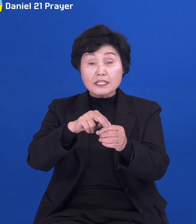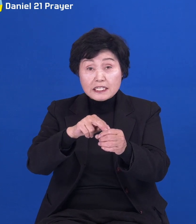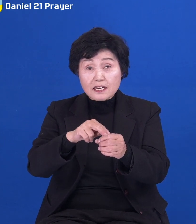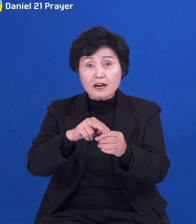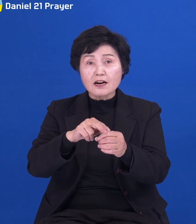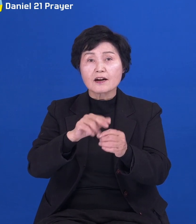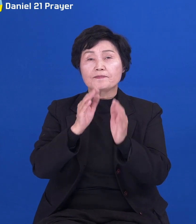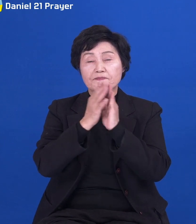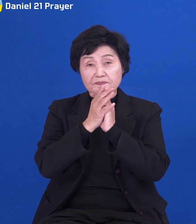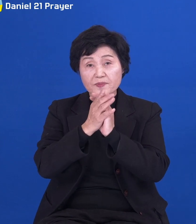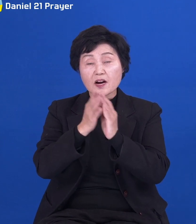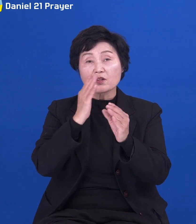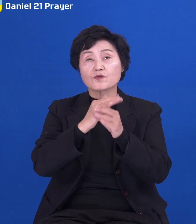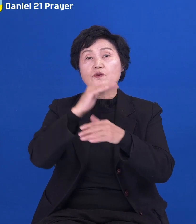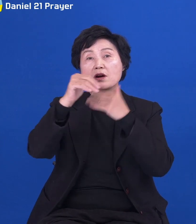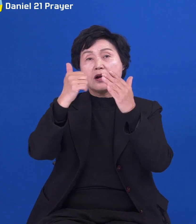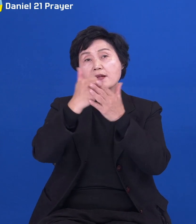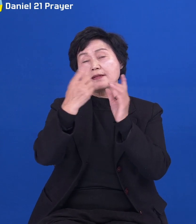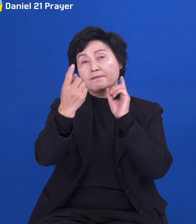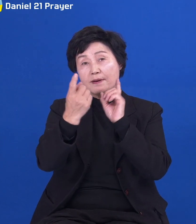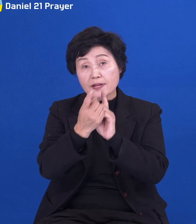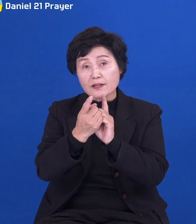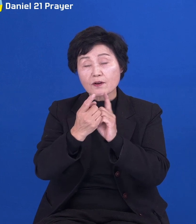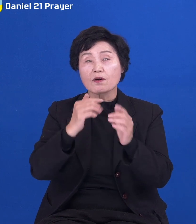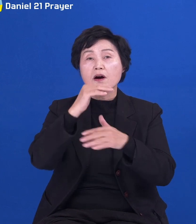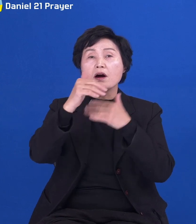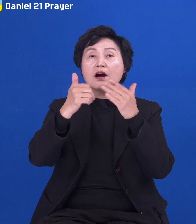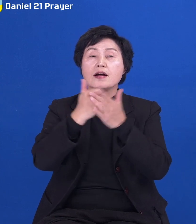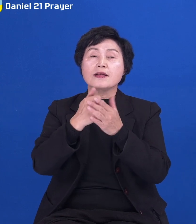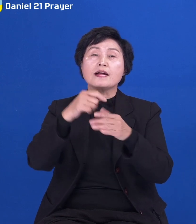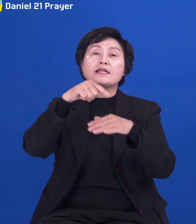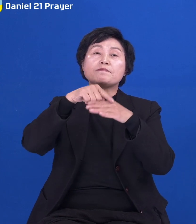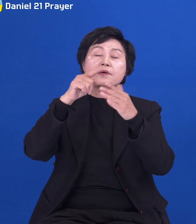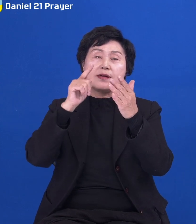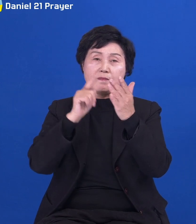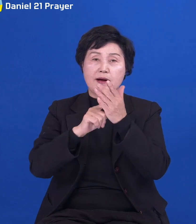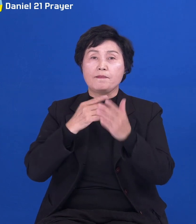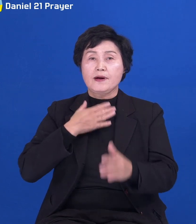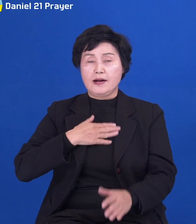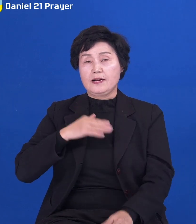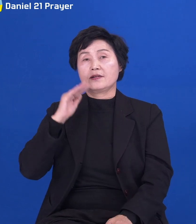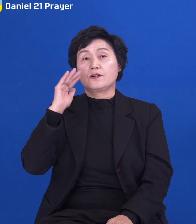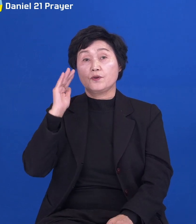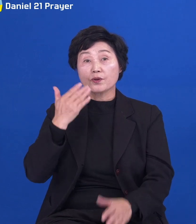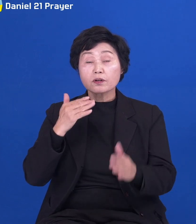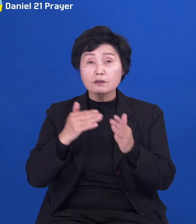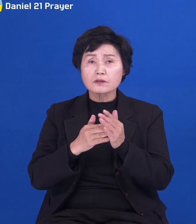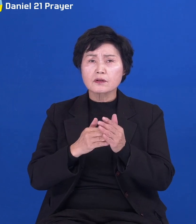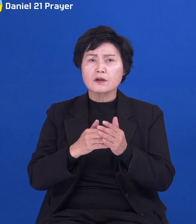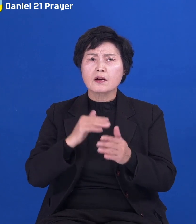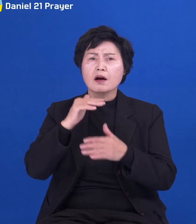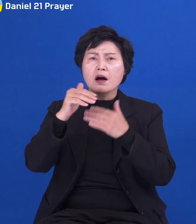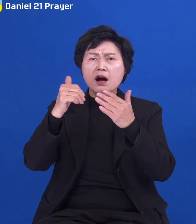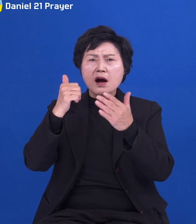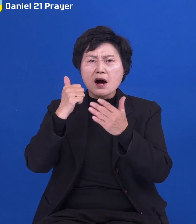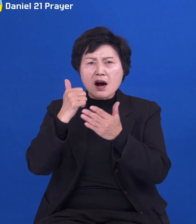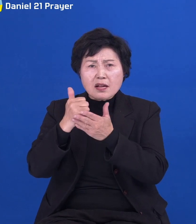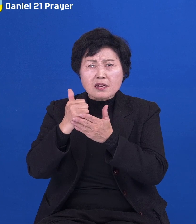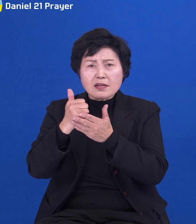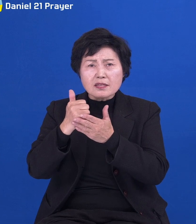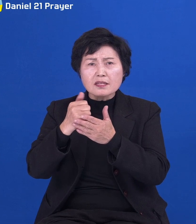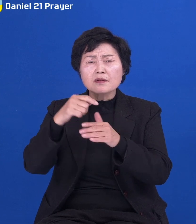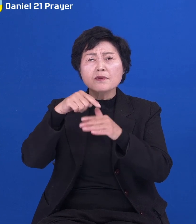하나님께서 하나님의 마음을 나에게 보여주셨어요. 그 마음은 내가 그렇게도 아파하고 고통스러워했던